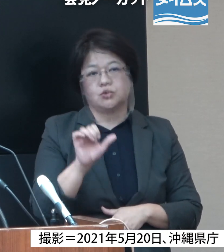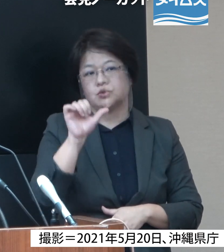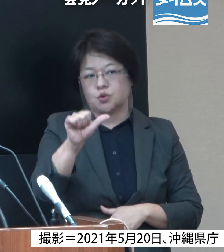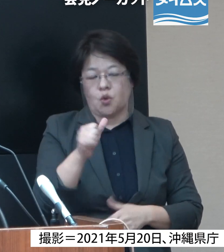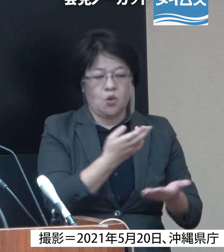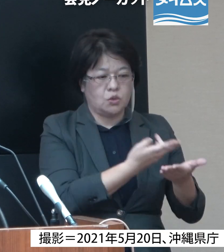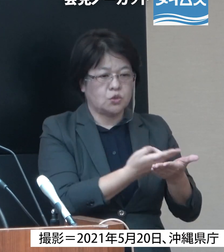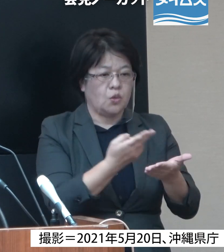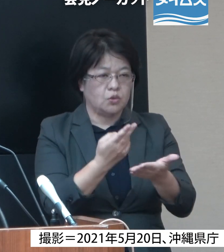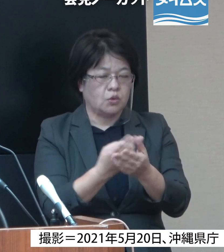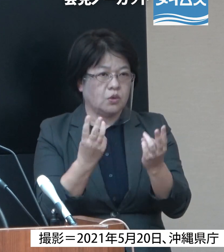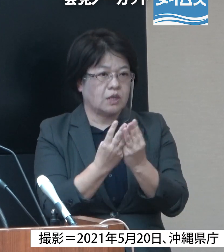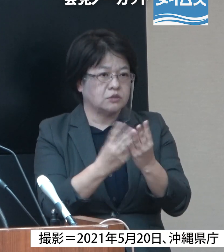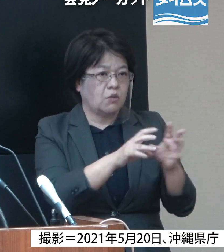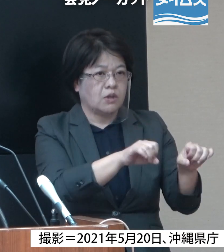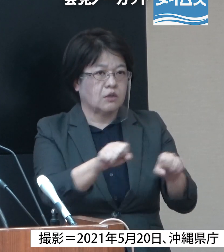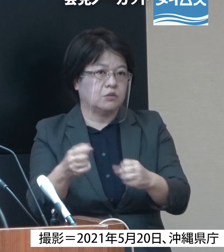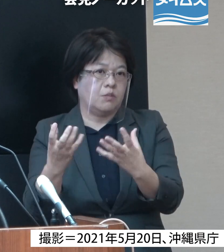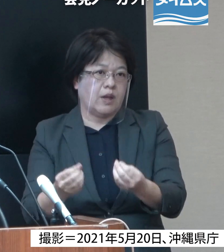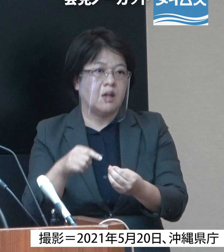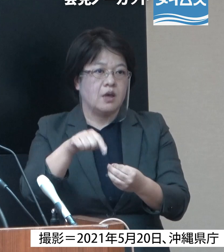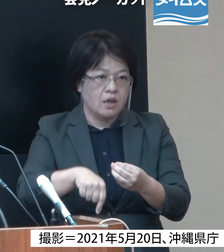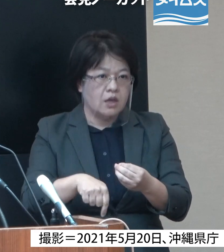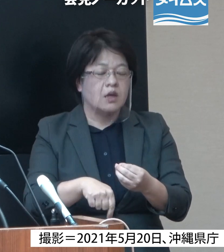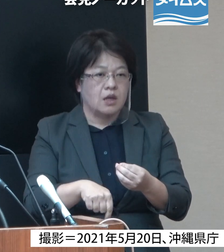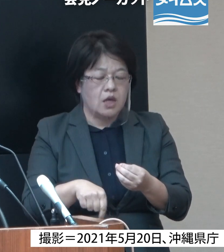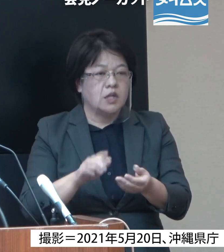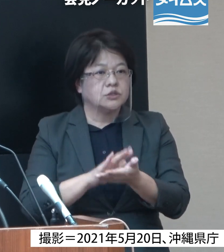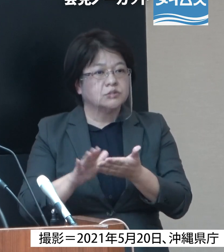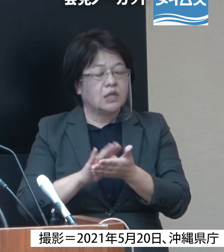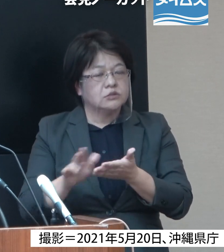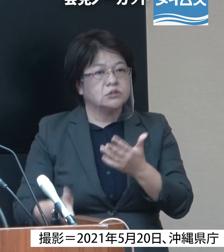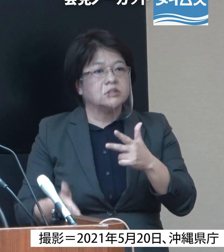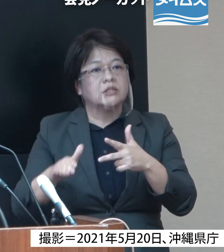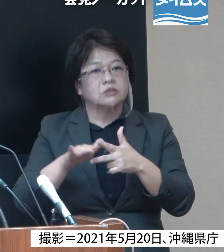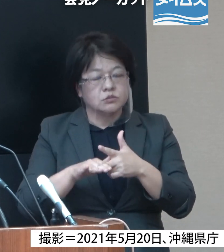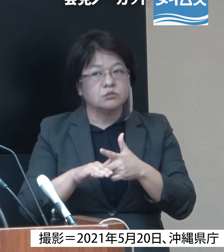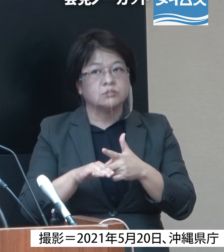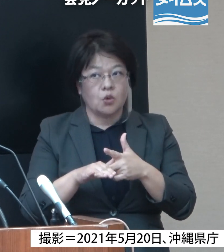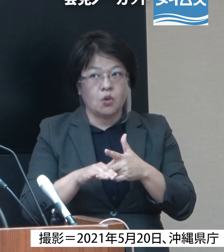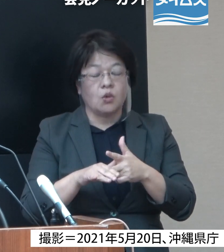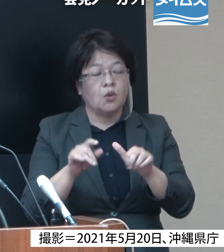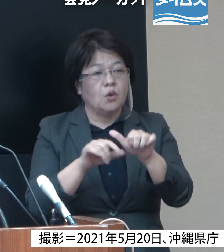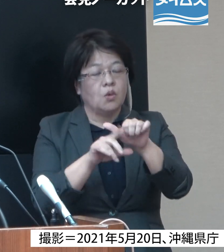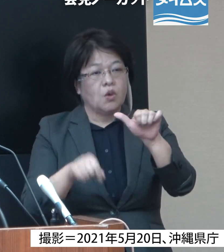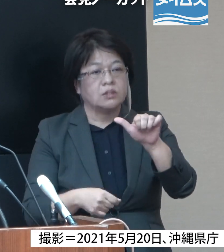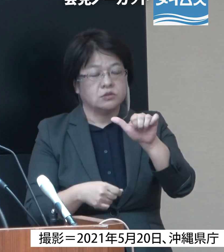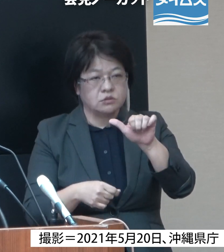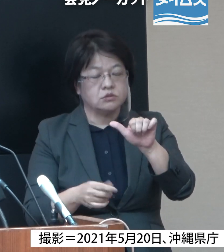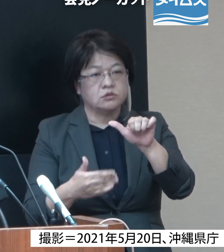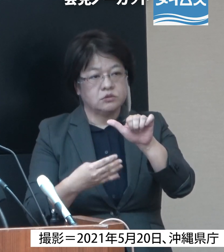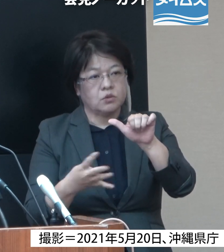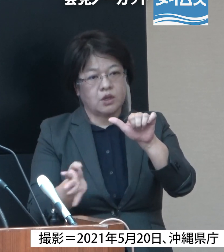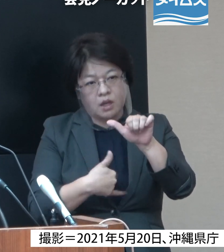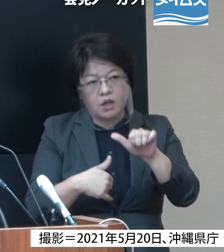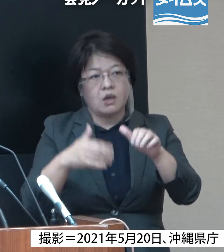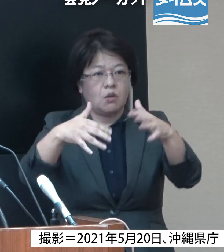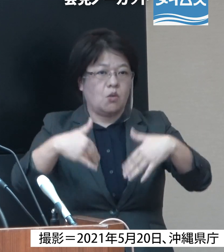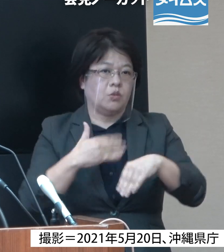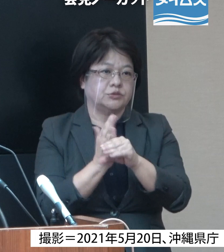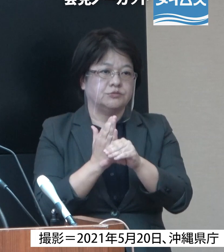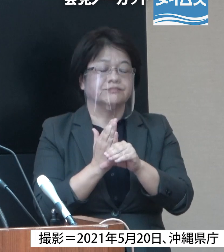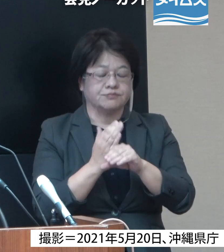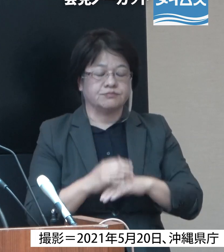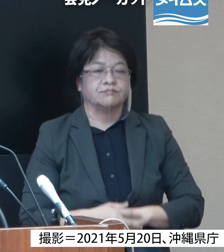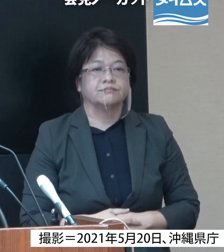床数を広げており、宿泊療養施設についても公募を5月4日から開始しております。看護業